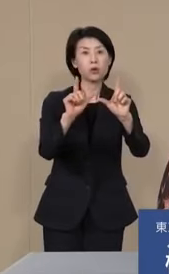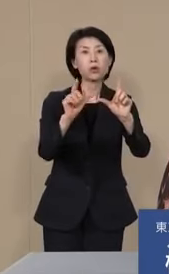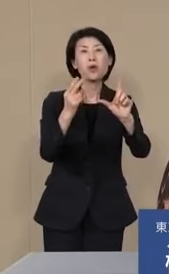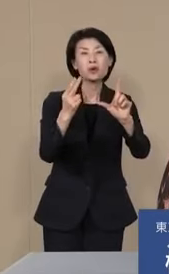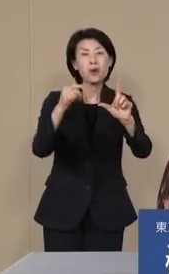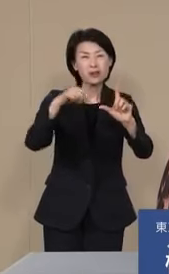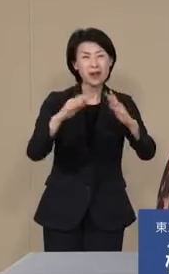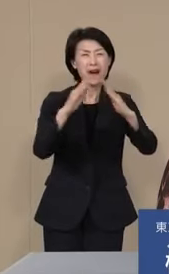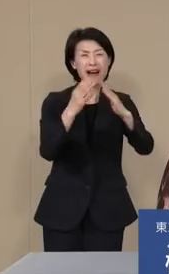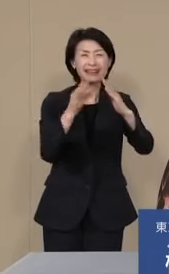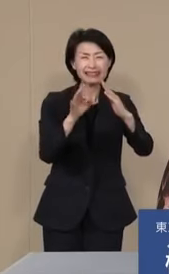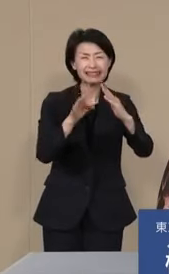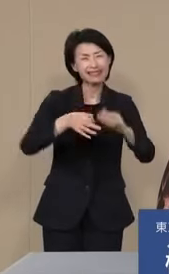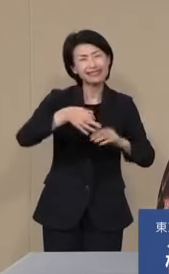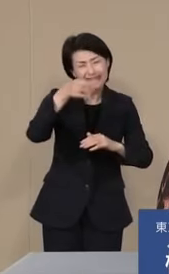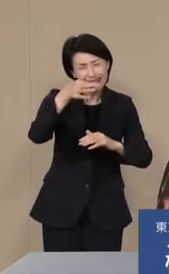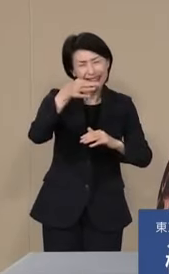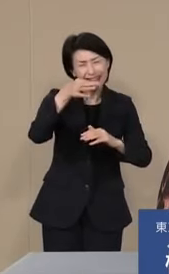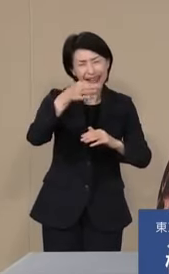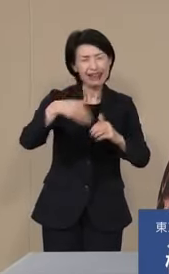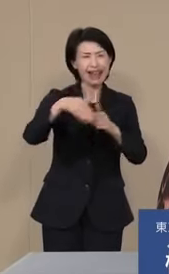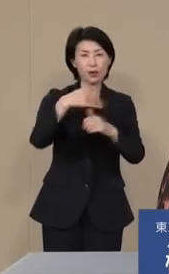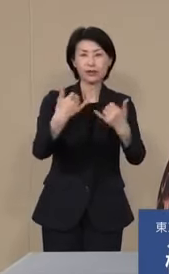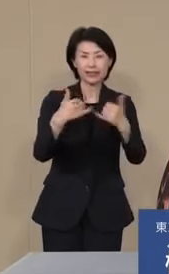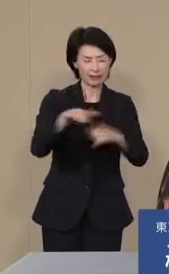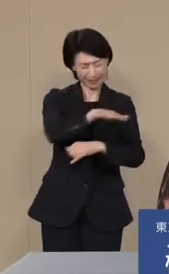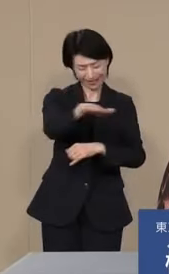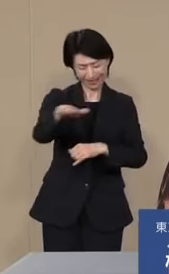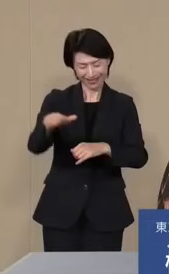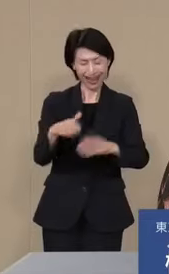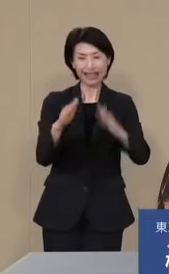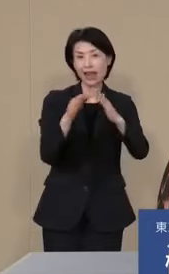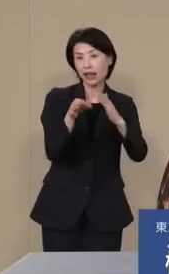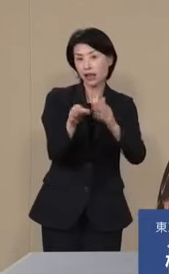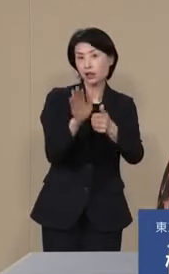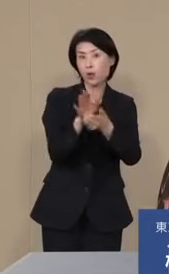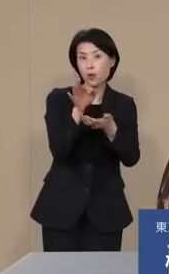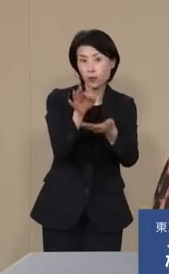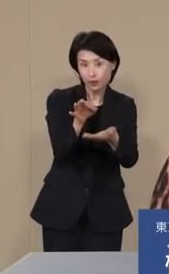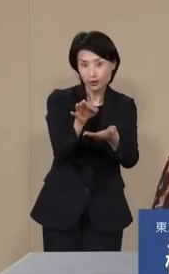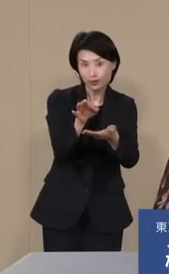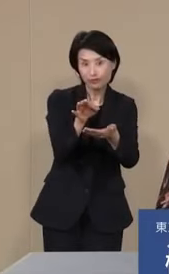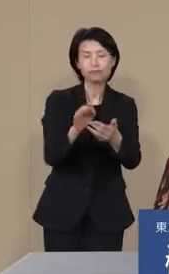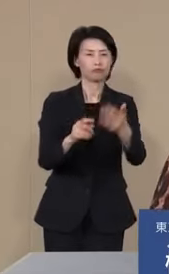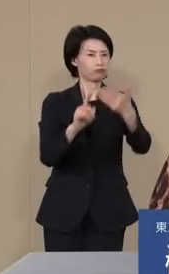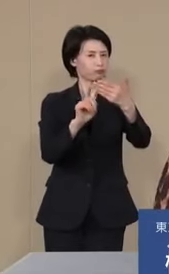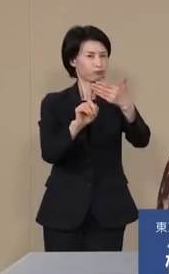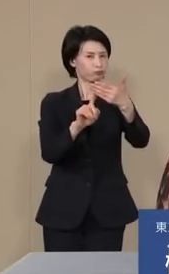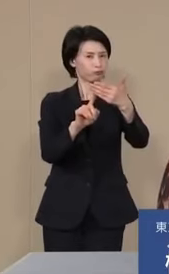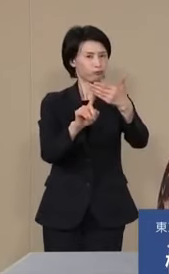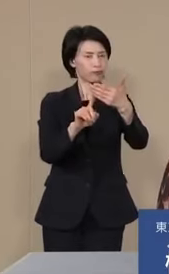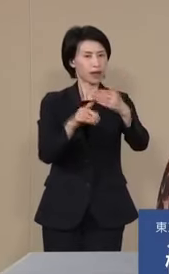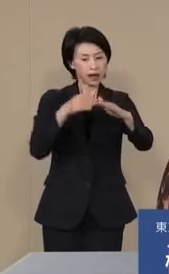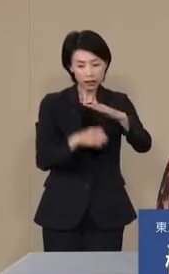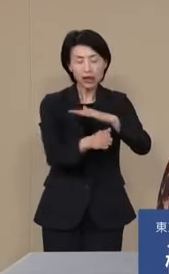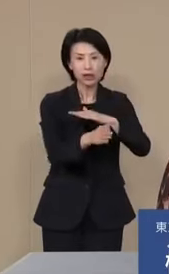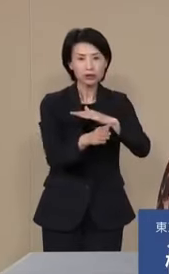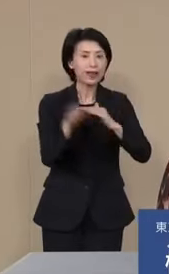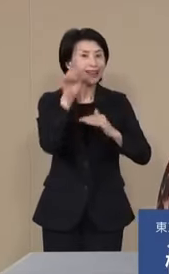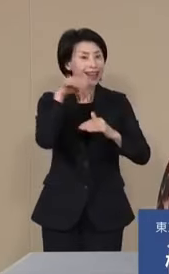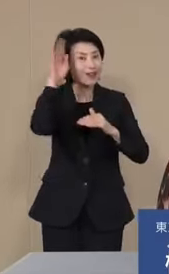家賃が高いから独身者全員に家賃補助を出す9地下鉄